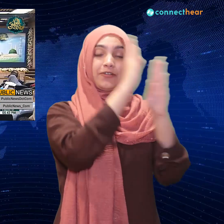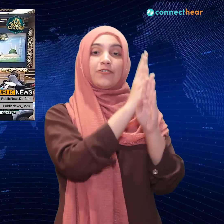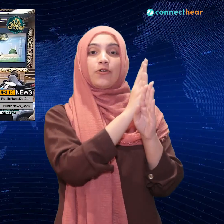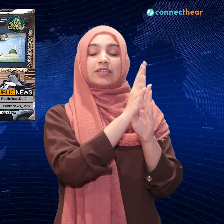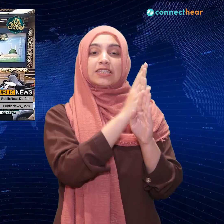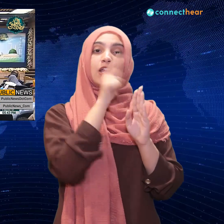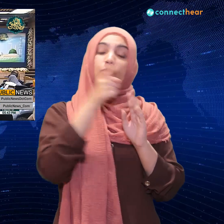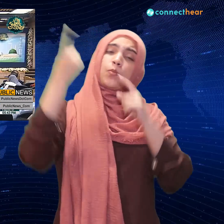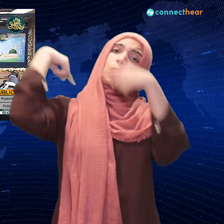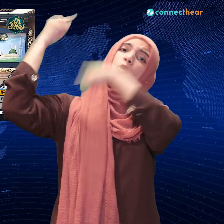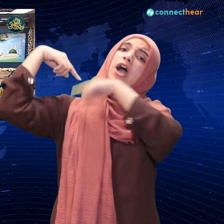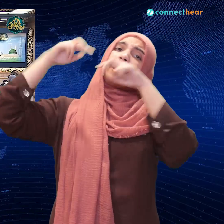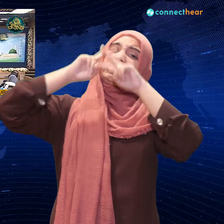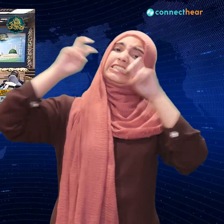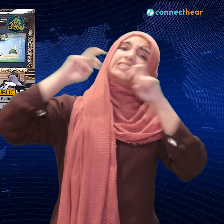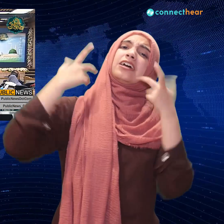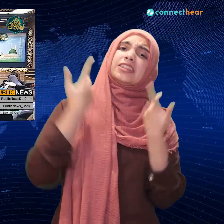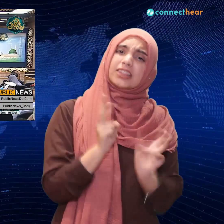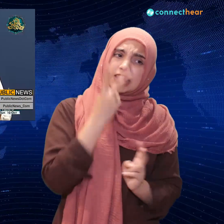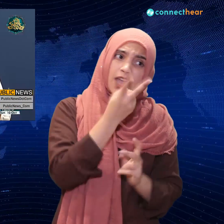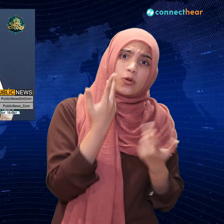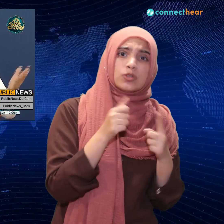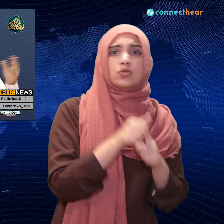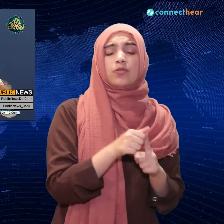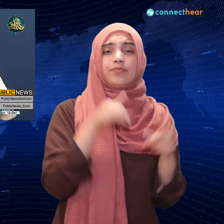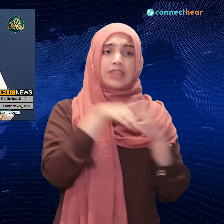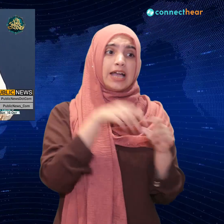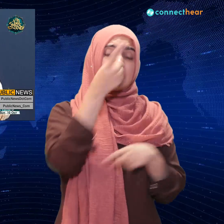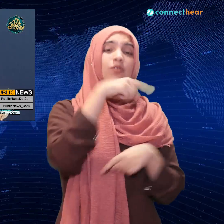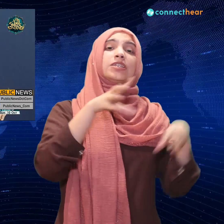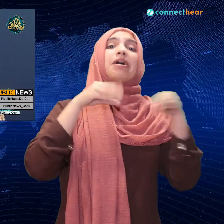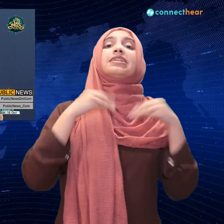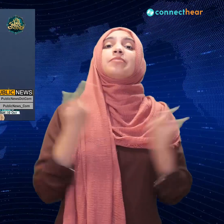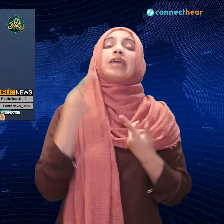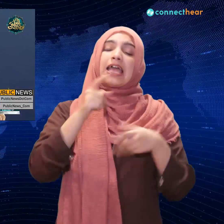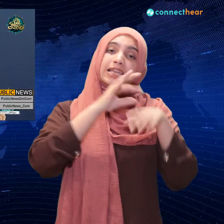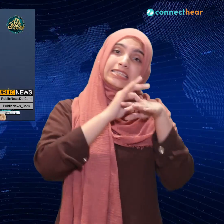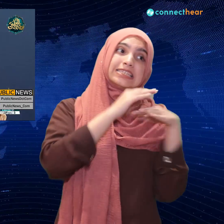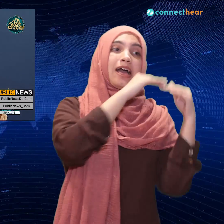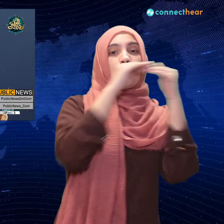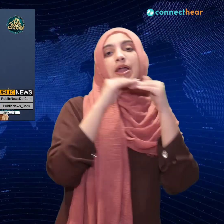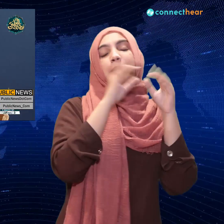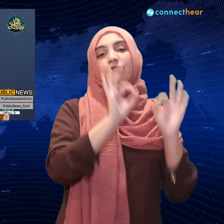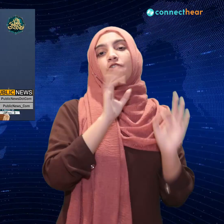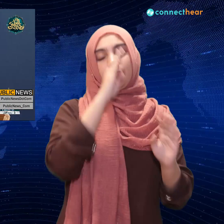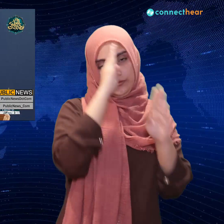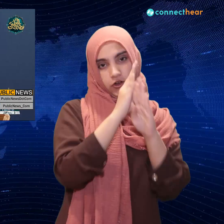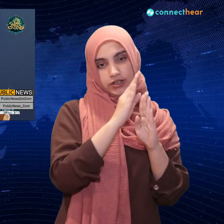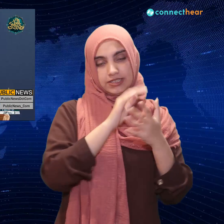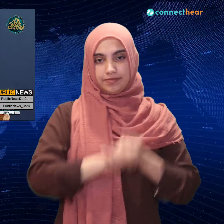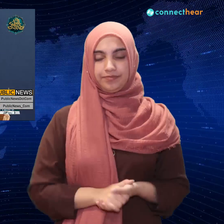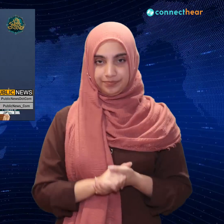پڑھیں، زیادہ تر تو اور لوگ ان کے ساتھ لڑ رہے تھے جب ان کے مقابلے ہوتے تھے. جب یہ بیزنٹائن